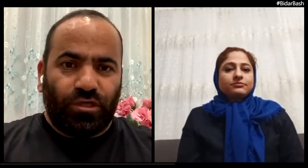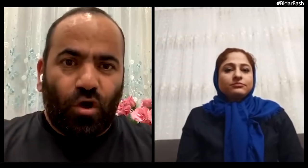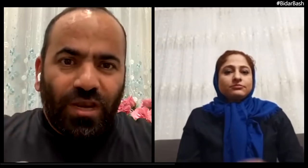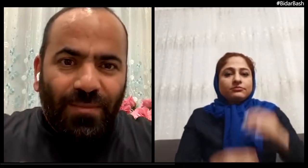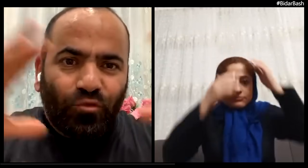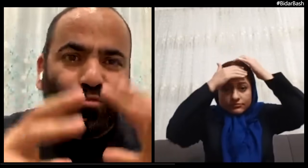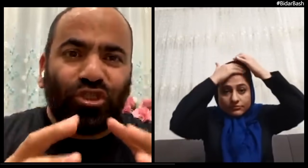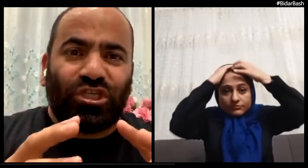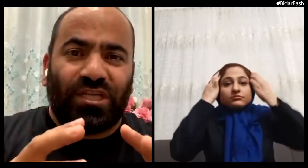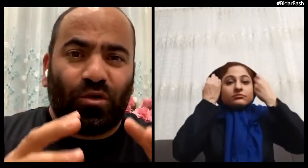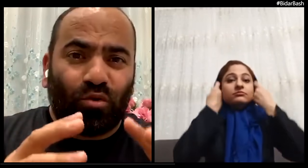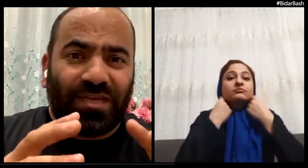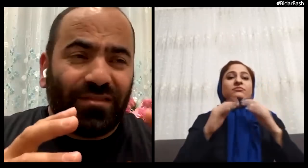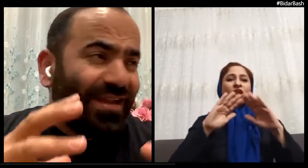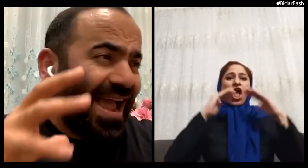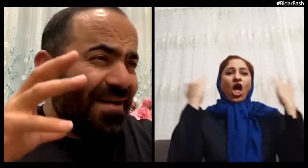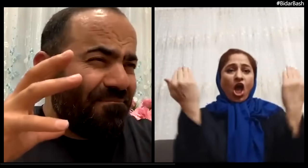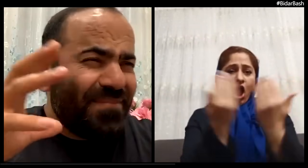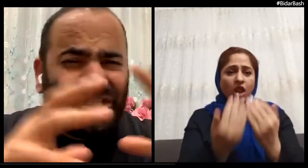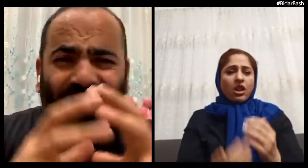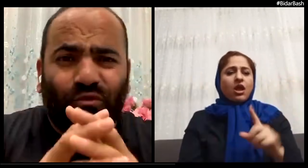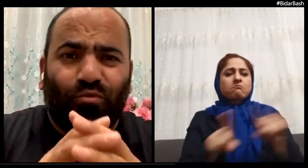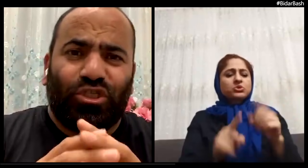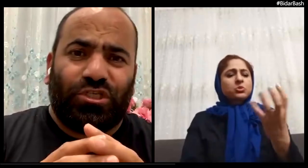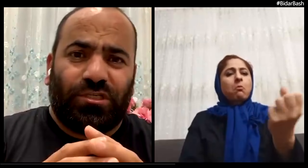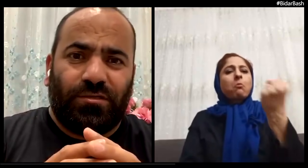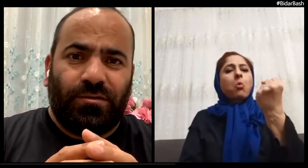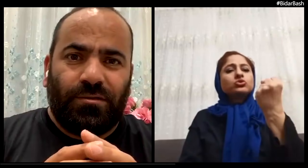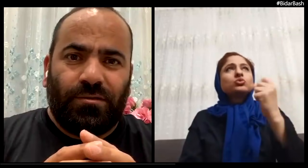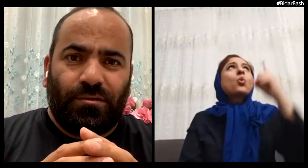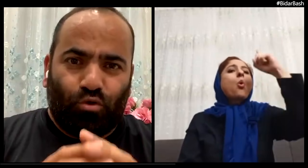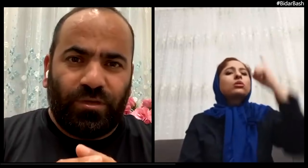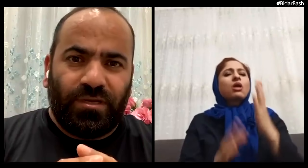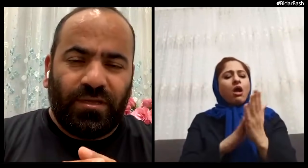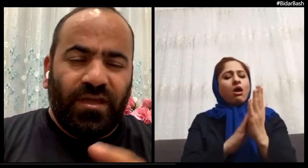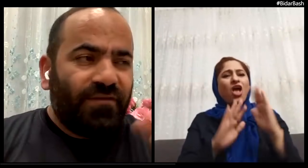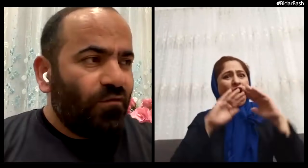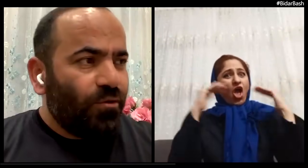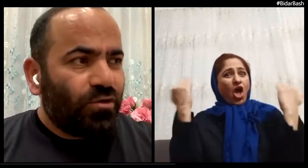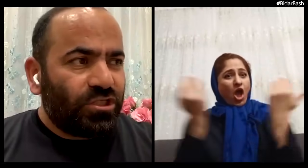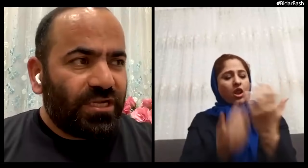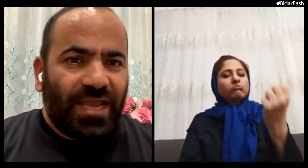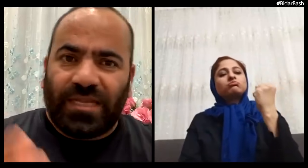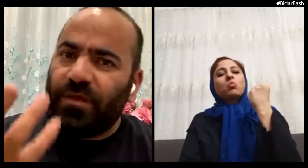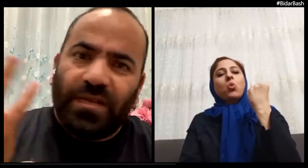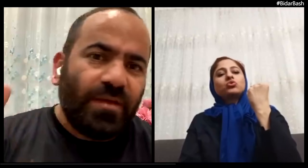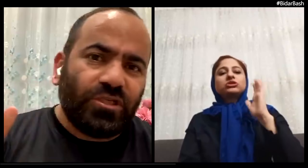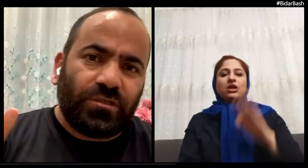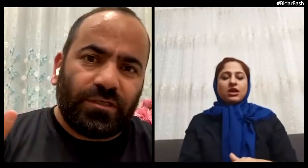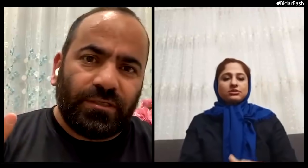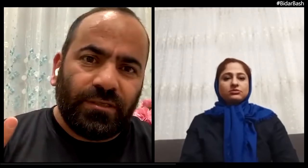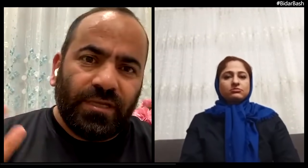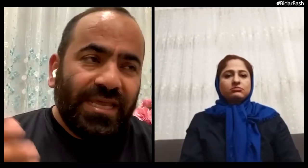شیء محیط، عالمم تو مشتش، یعنی قدرت داره، همه چی هم تو مشتشه. خوبه؟ و هو به کل شیء علیم،